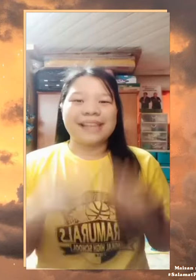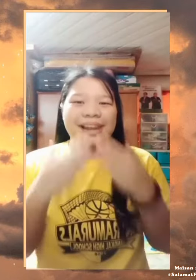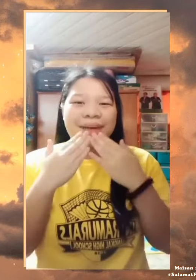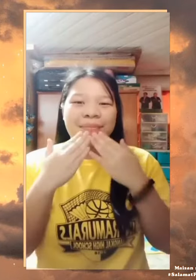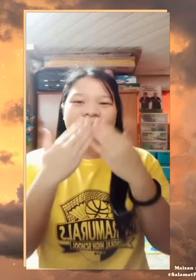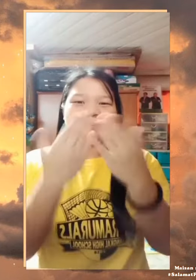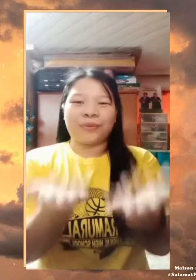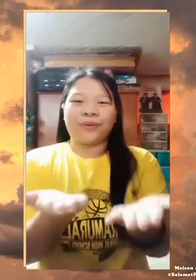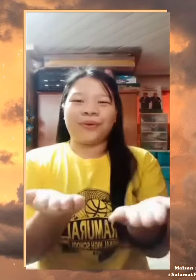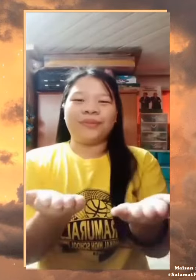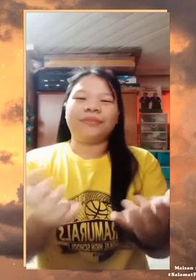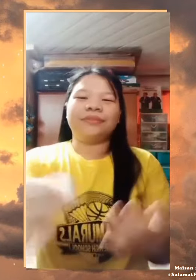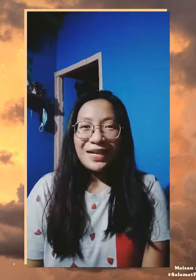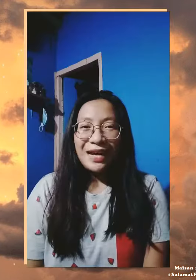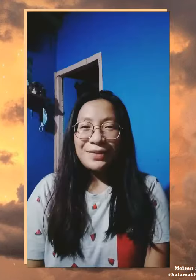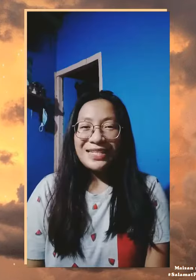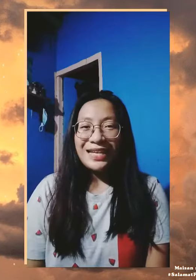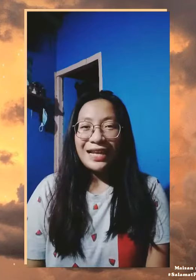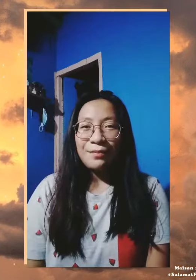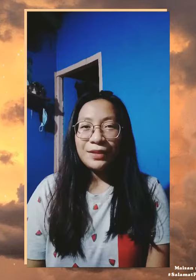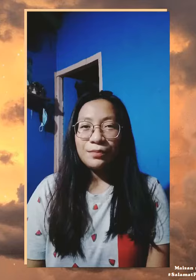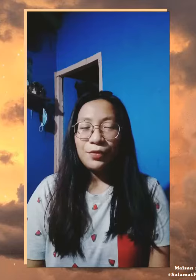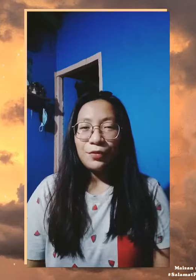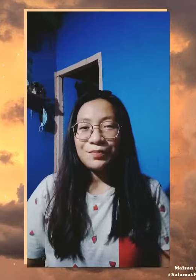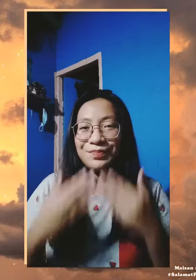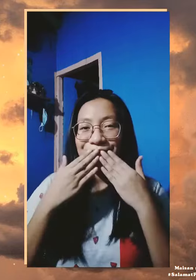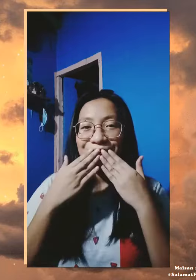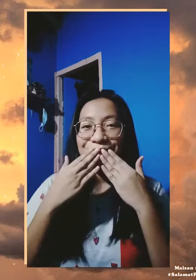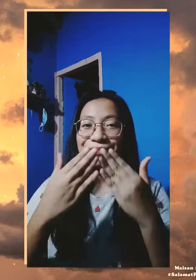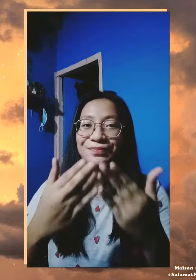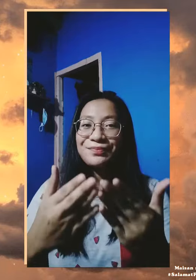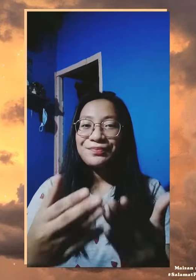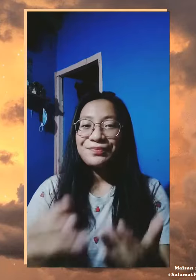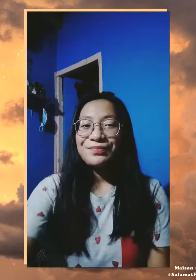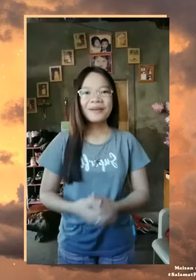Maraming salamat po. Maraming salamat po.